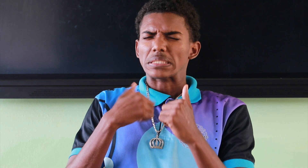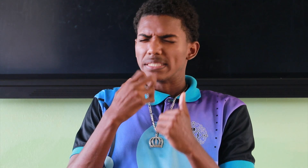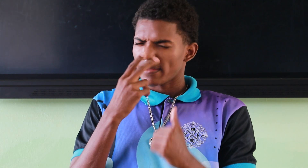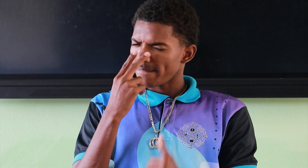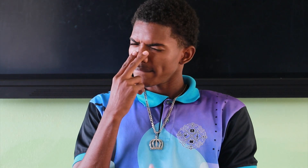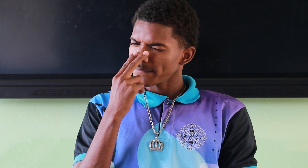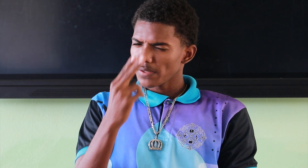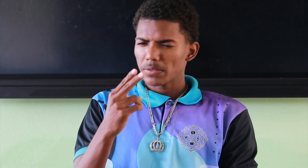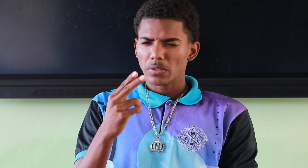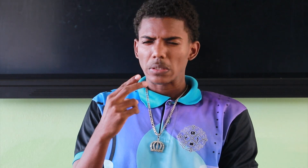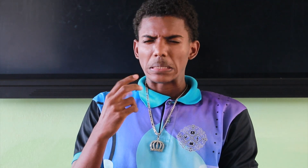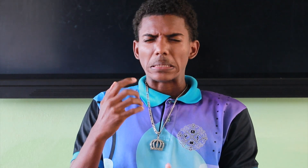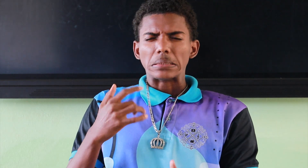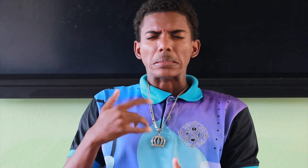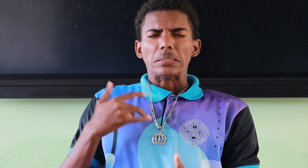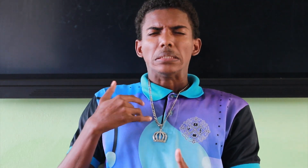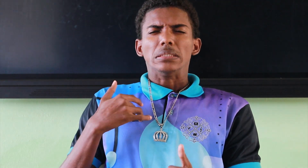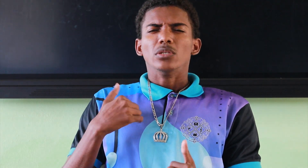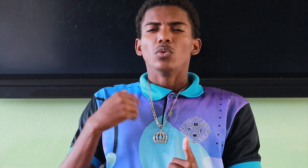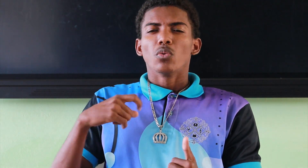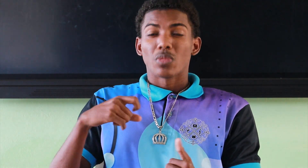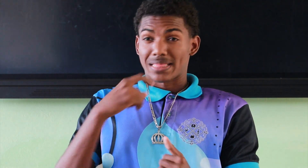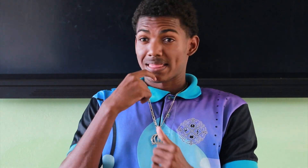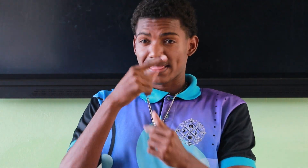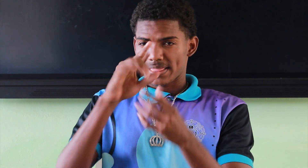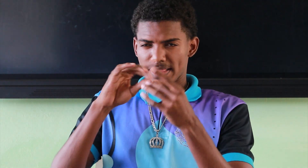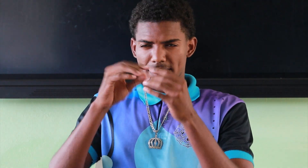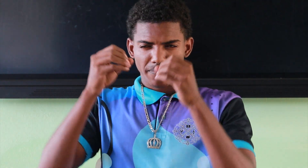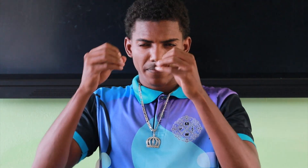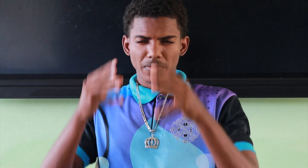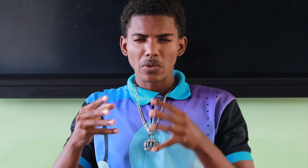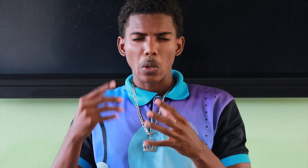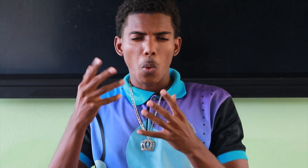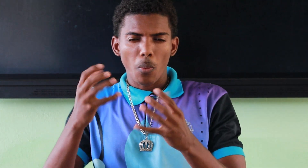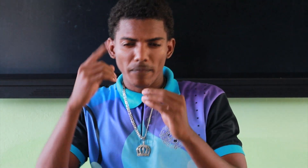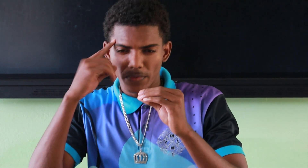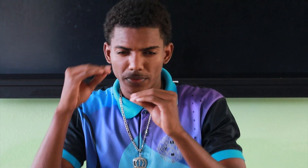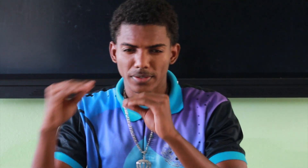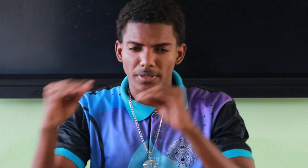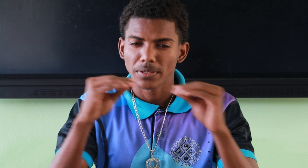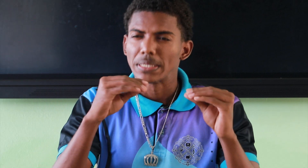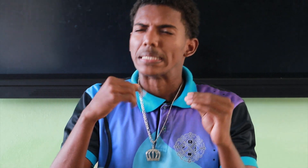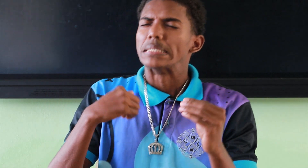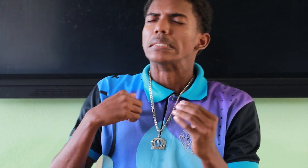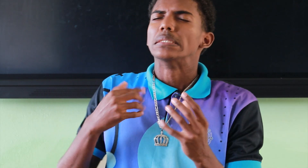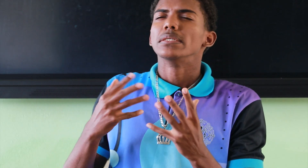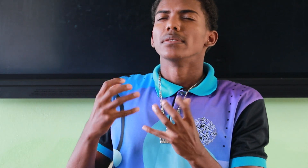En el diseño, algunas de las cosas quizás que yo me sentía como un poquito difícil